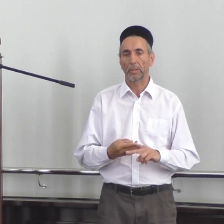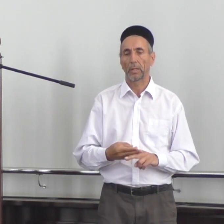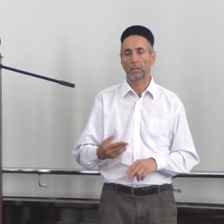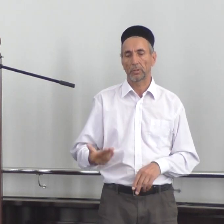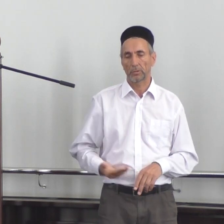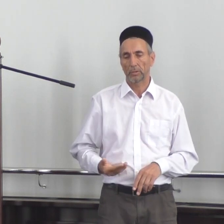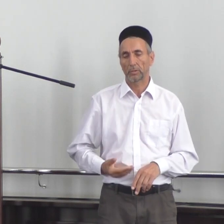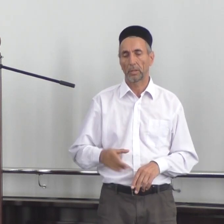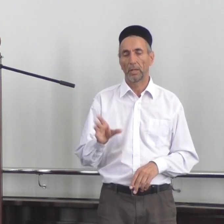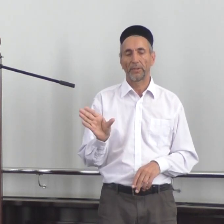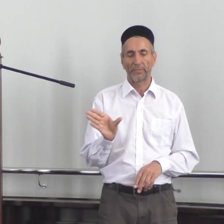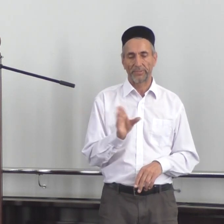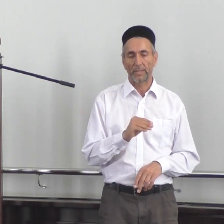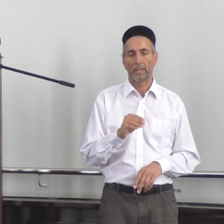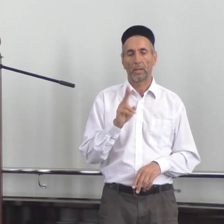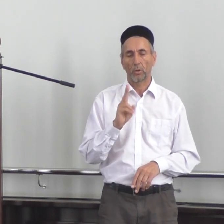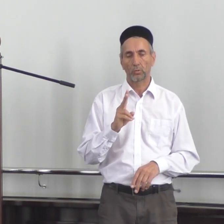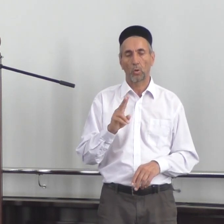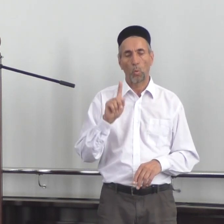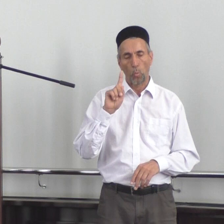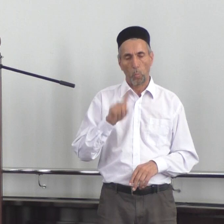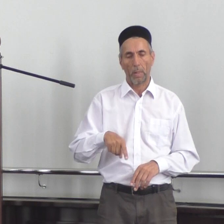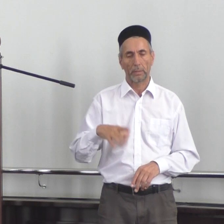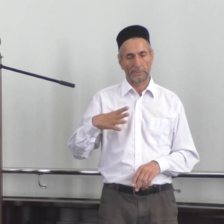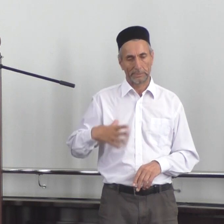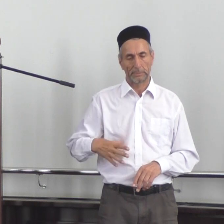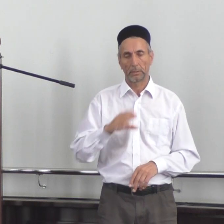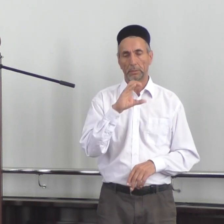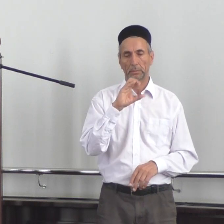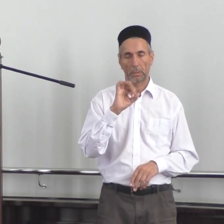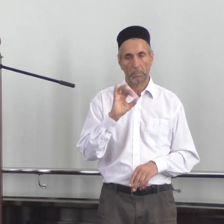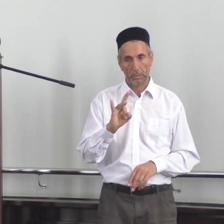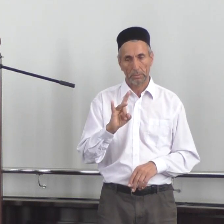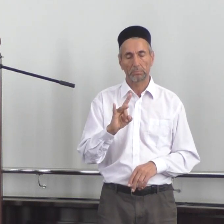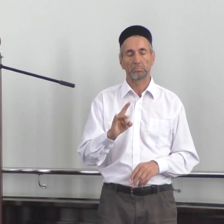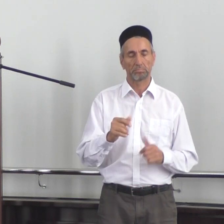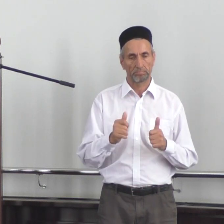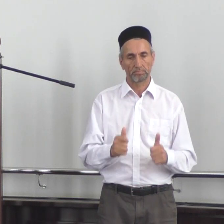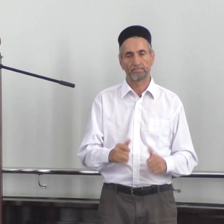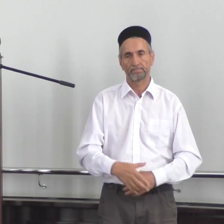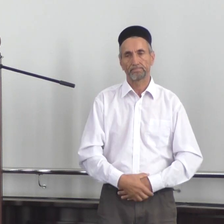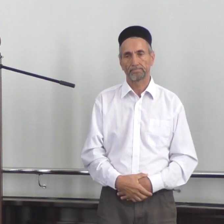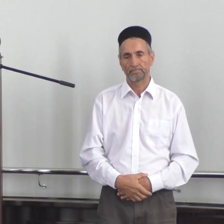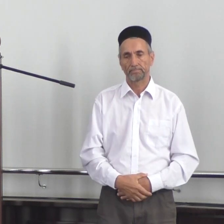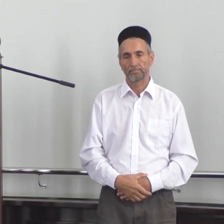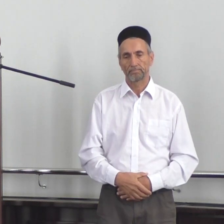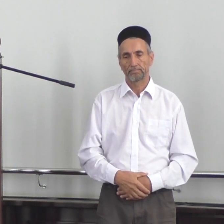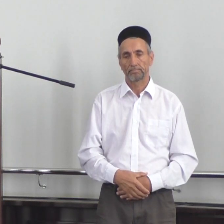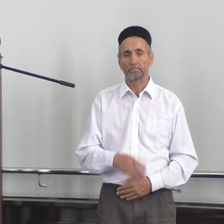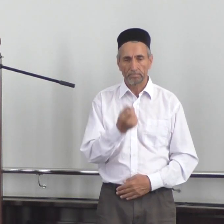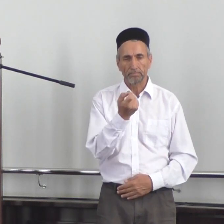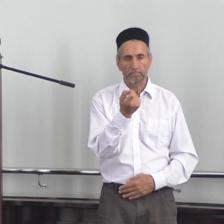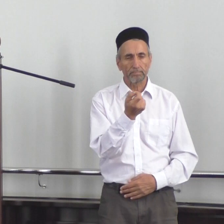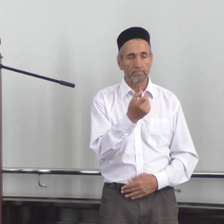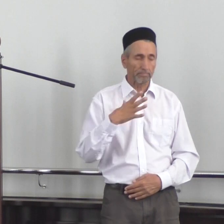алсак, алар сабыр иткән вакытта менә шулай дип әйтәләр, сабыр итегез ди. Сабыр итегез. Бер мизгел сабыр итегез,